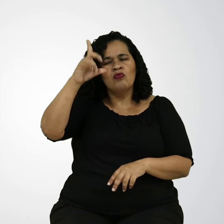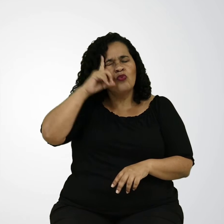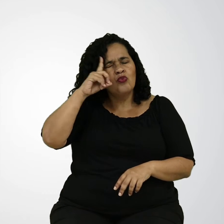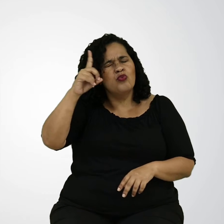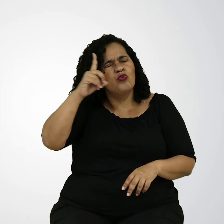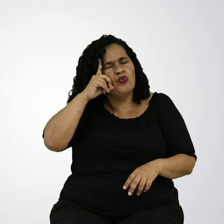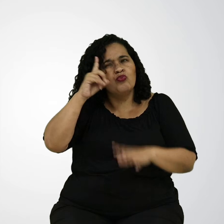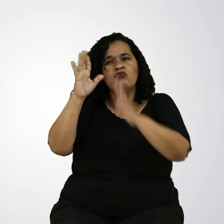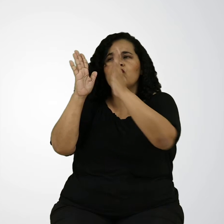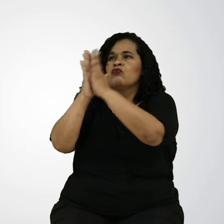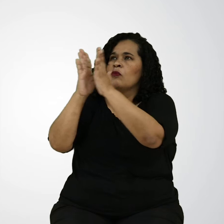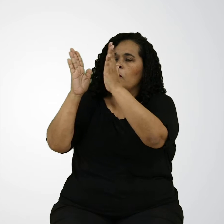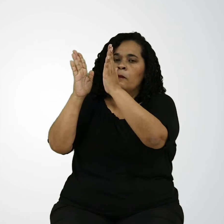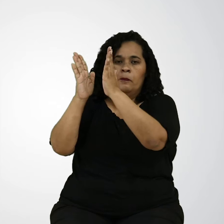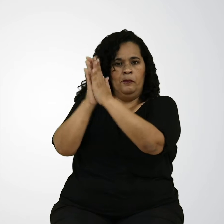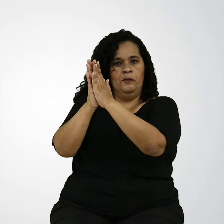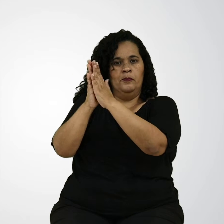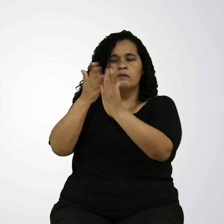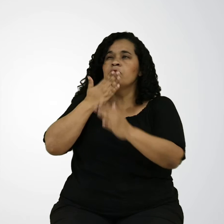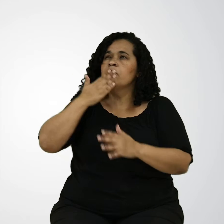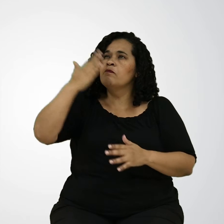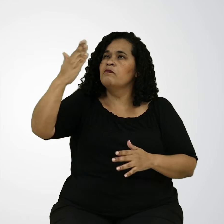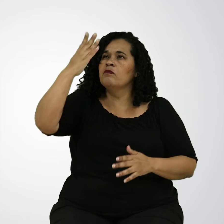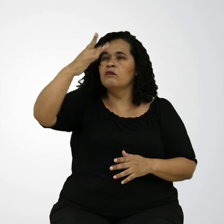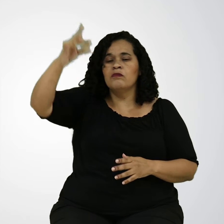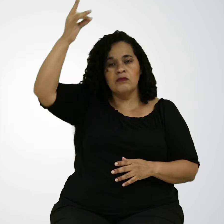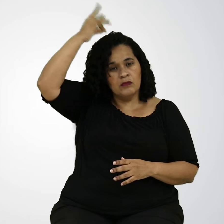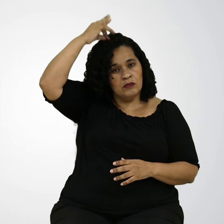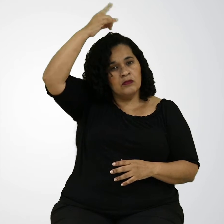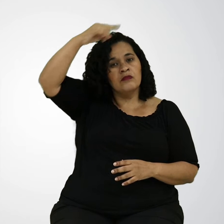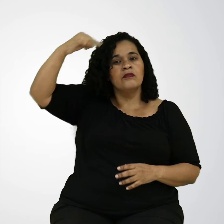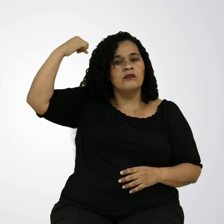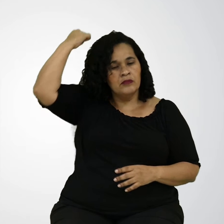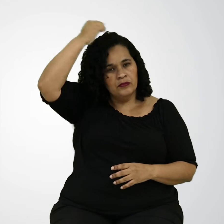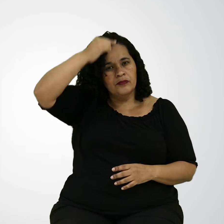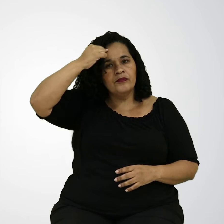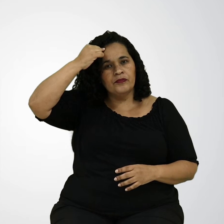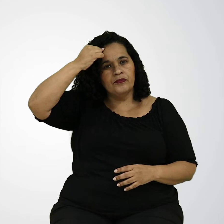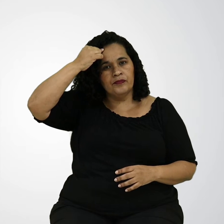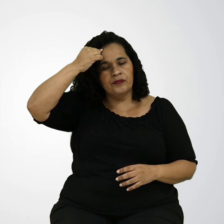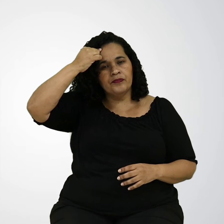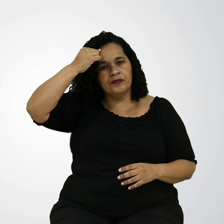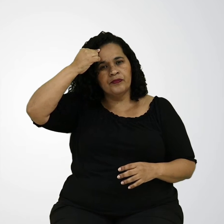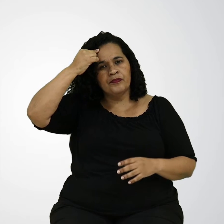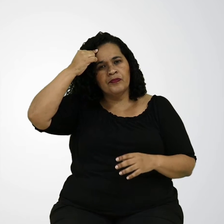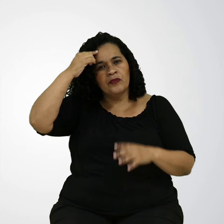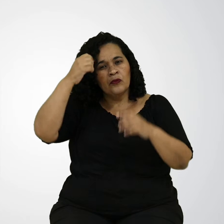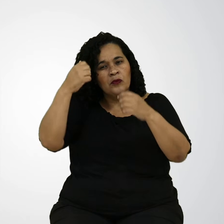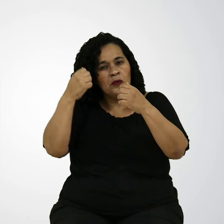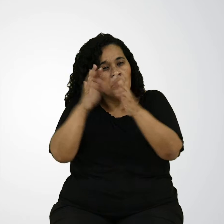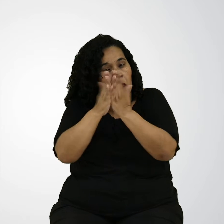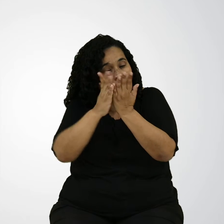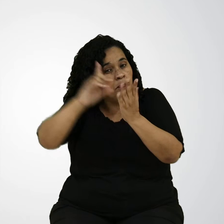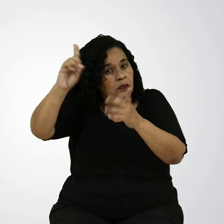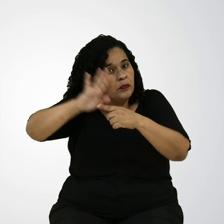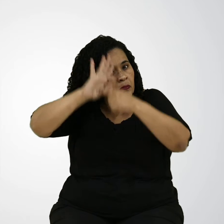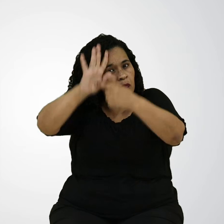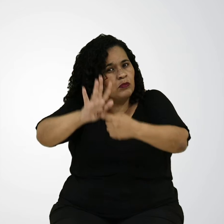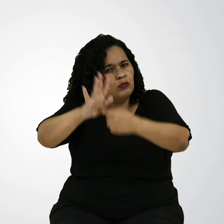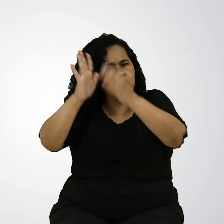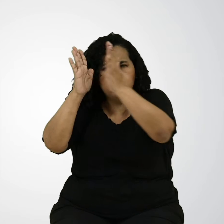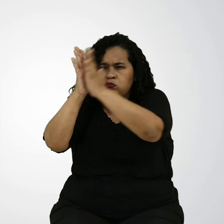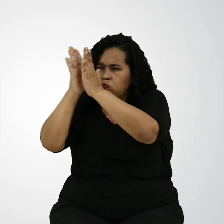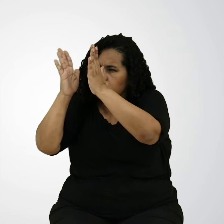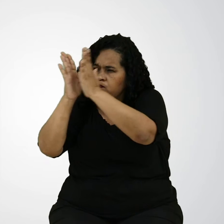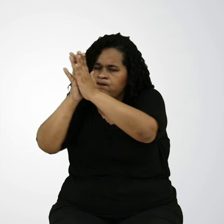a ajuda do Espírito Santo. Esse mesmo Paulo disse em Tessalonicenses, orai sem cessar, né? Cessar,